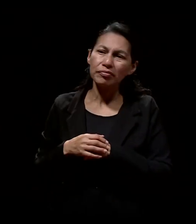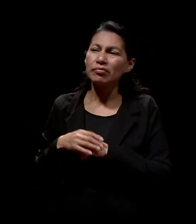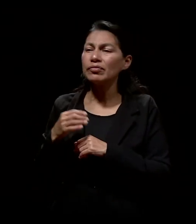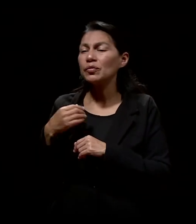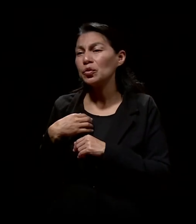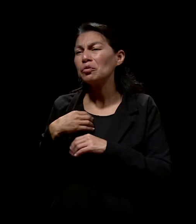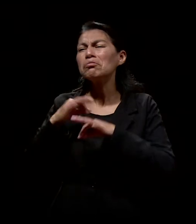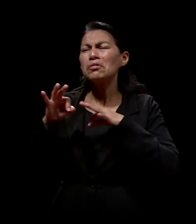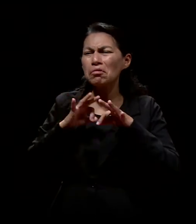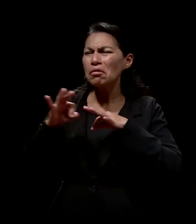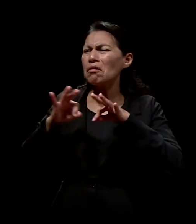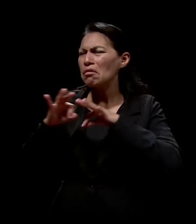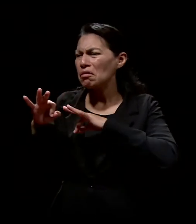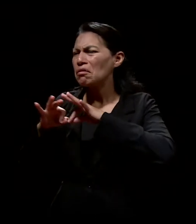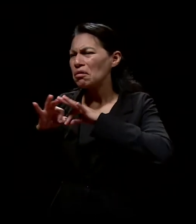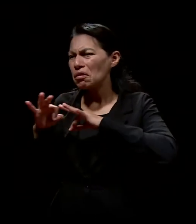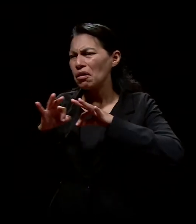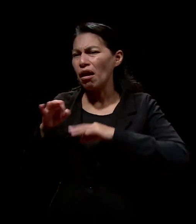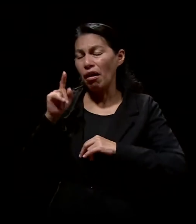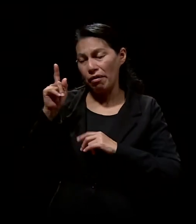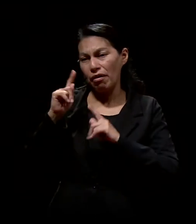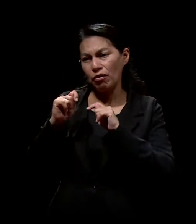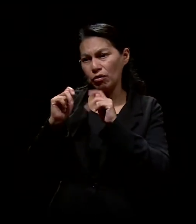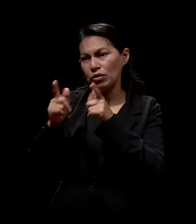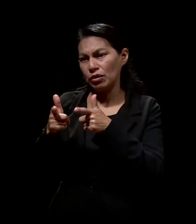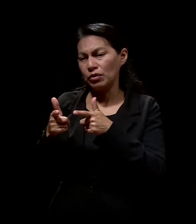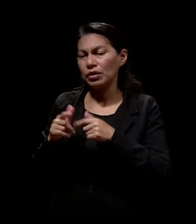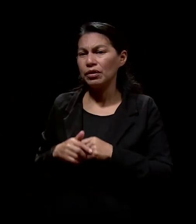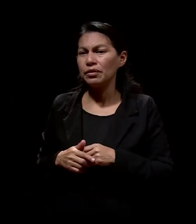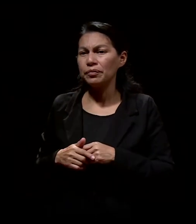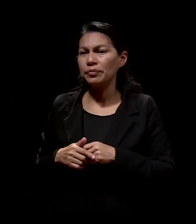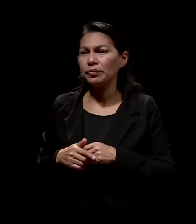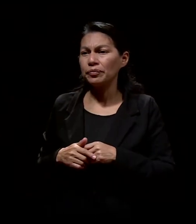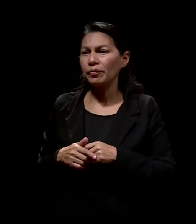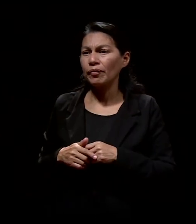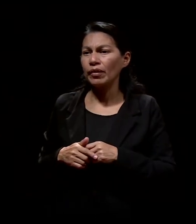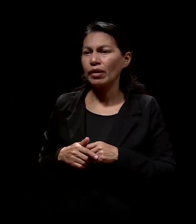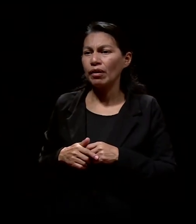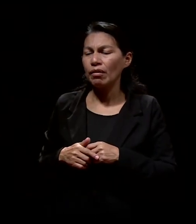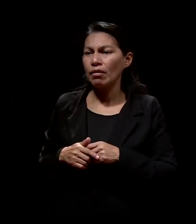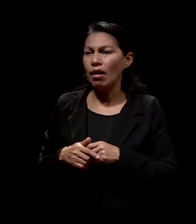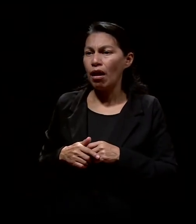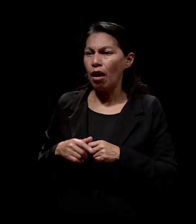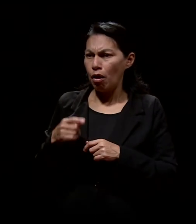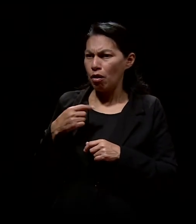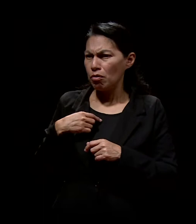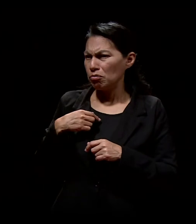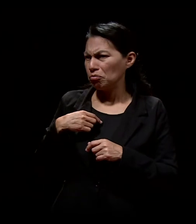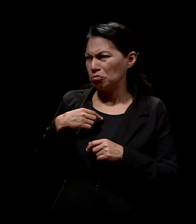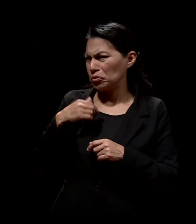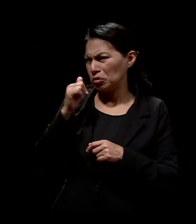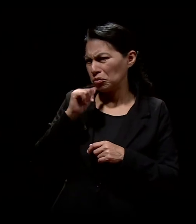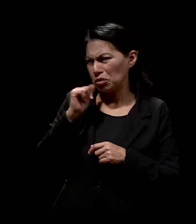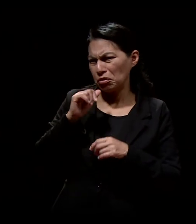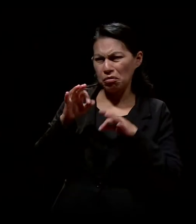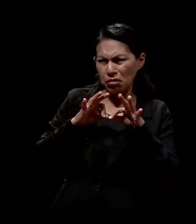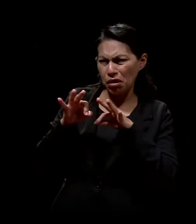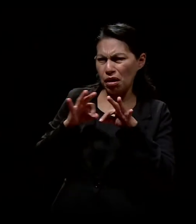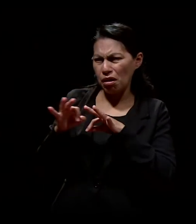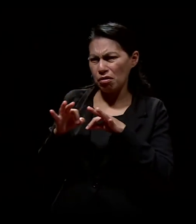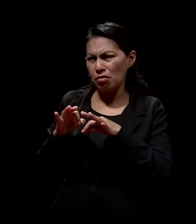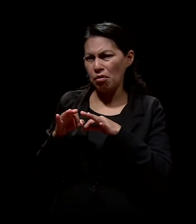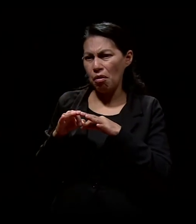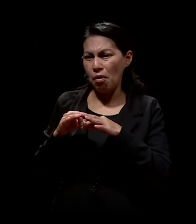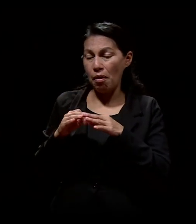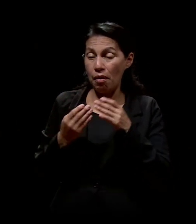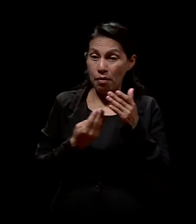sueño de venirme a Montemorelos y comencé a trabajar allá en Tuxtla. Yo, en el transcurso de la